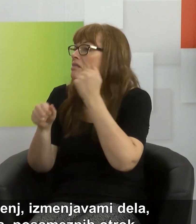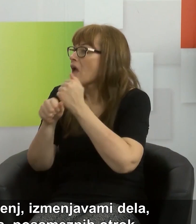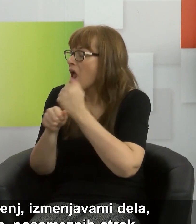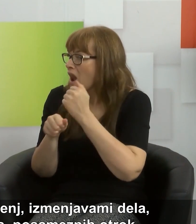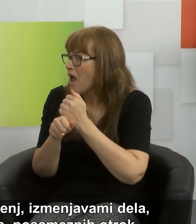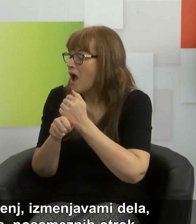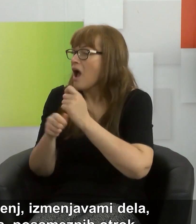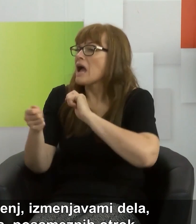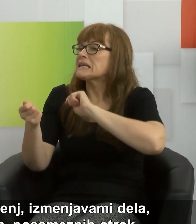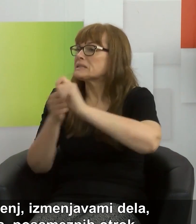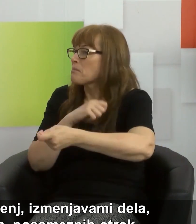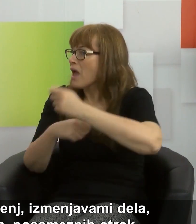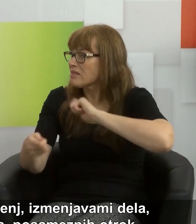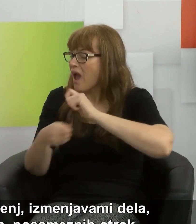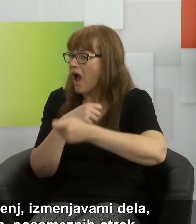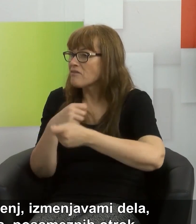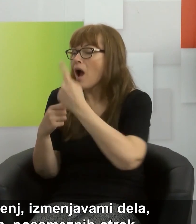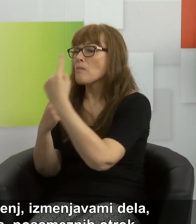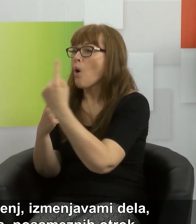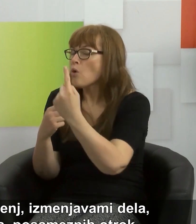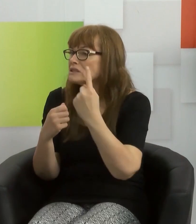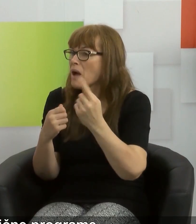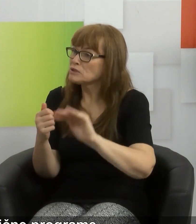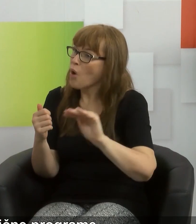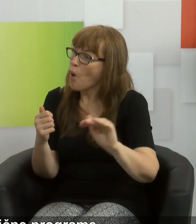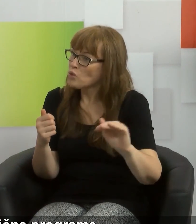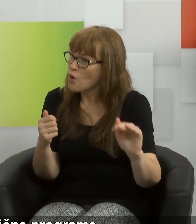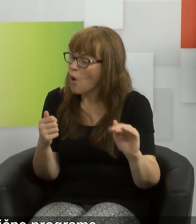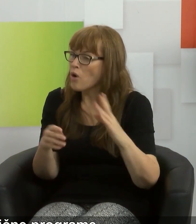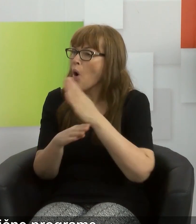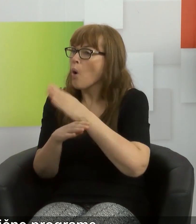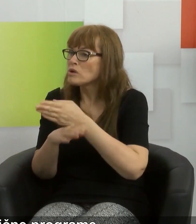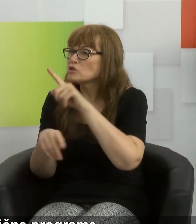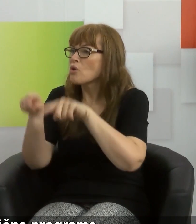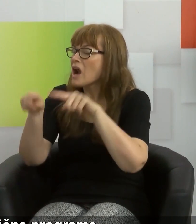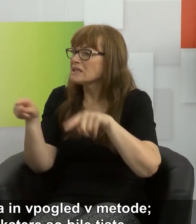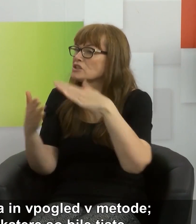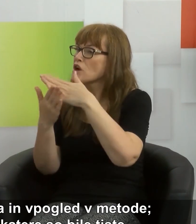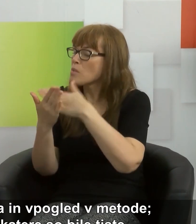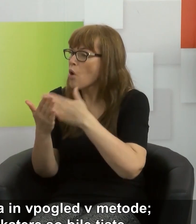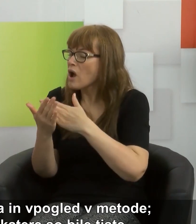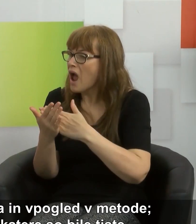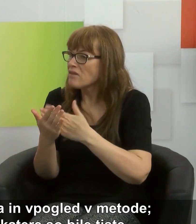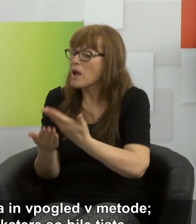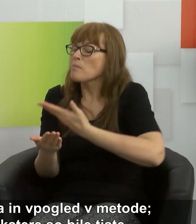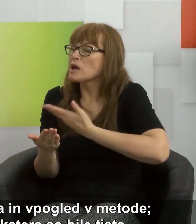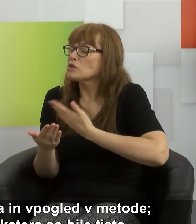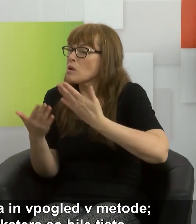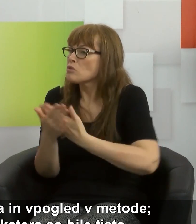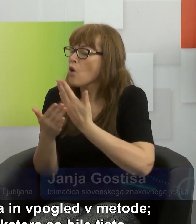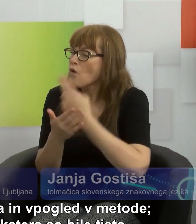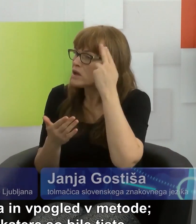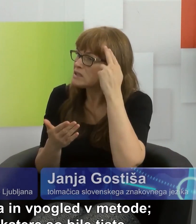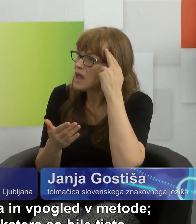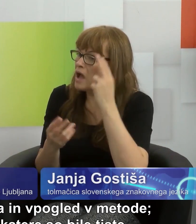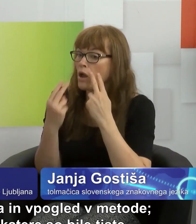dela, izmenjavami, bom rekla, posameznih otrok, ki obiskujejo različne programe, pridobivamo nova znanja,